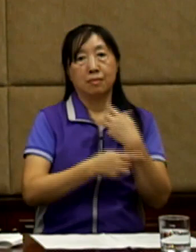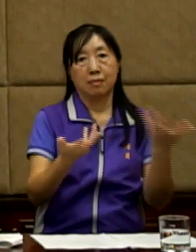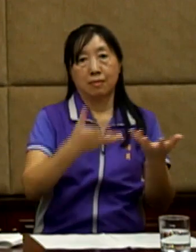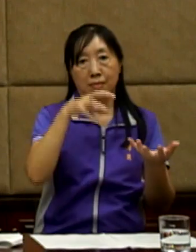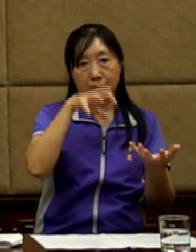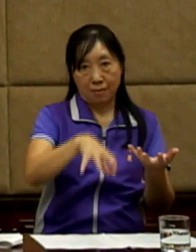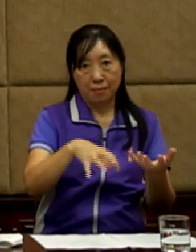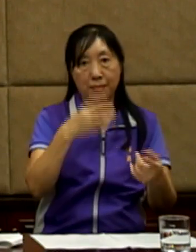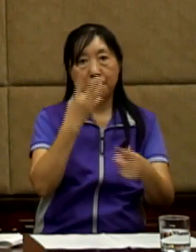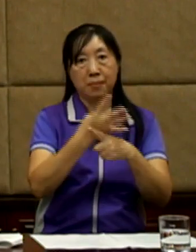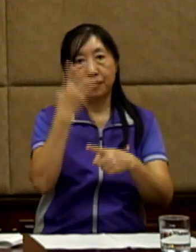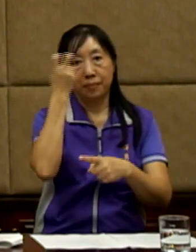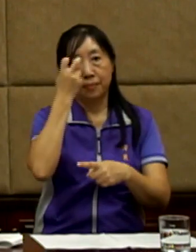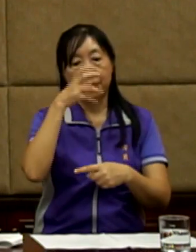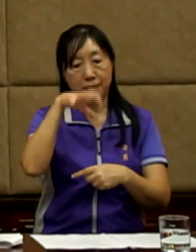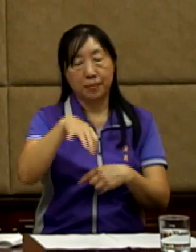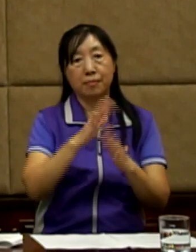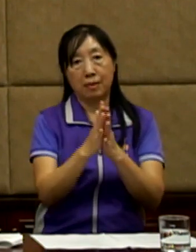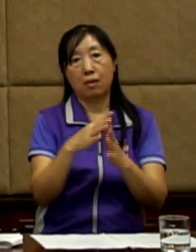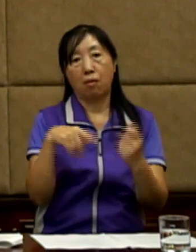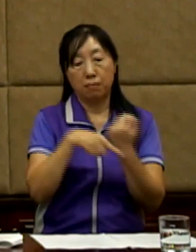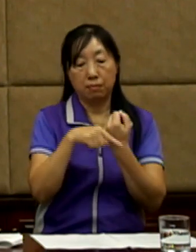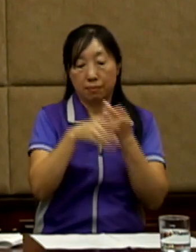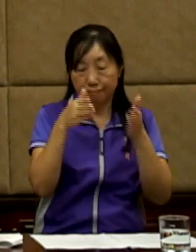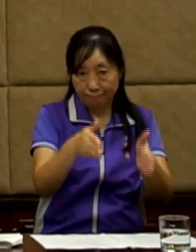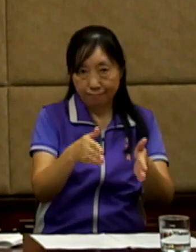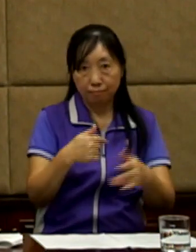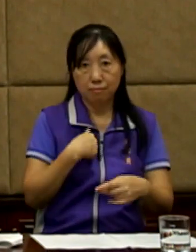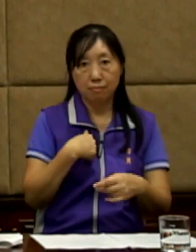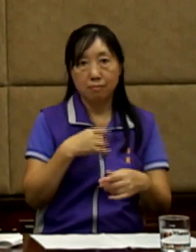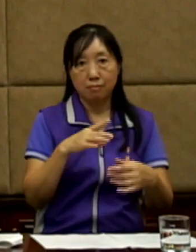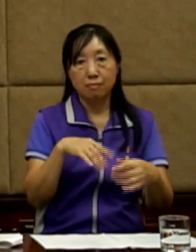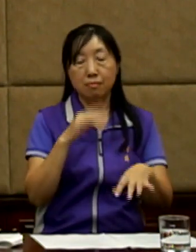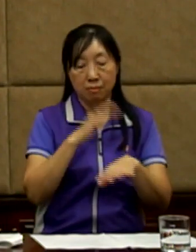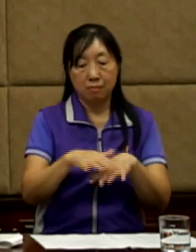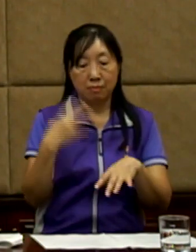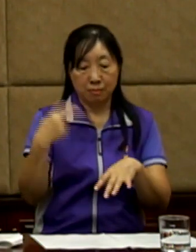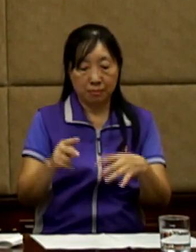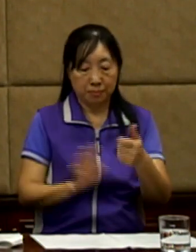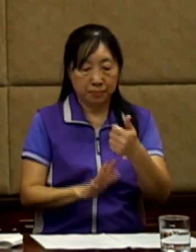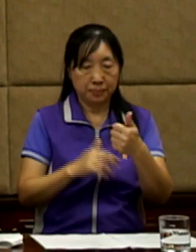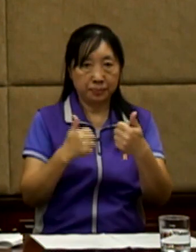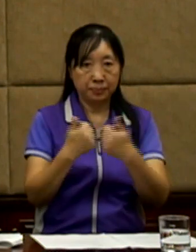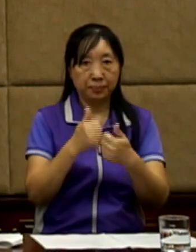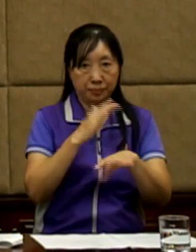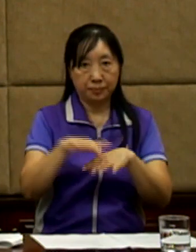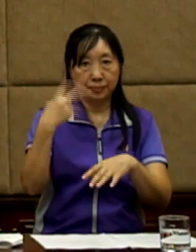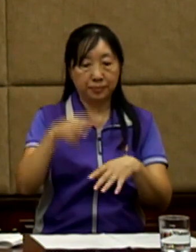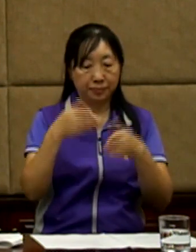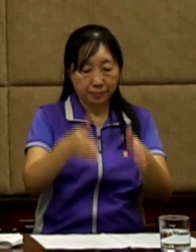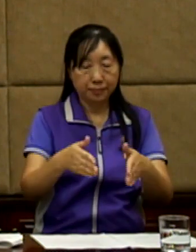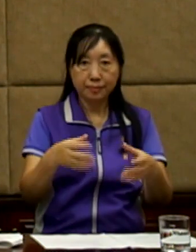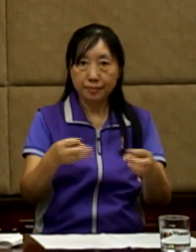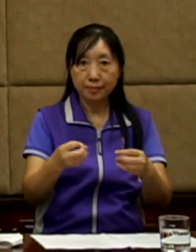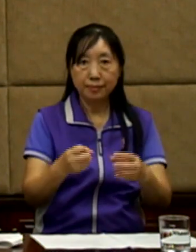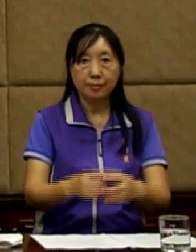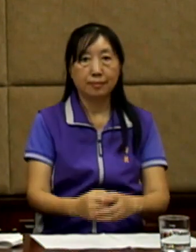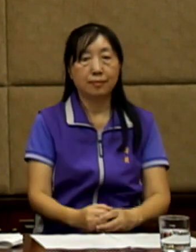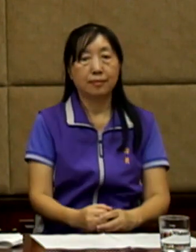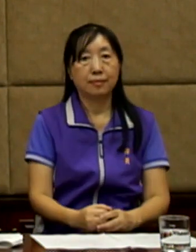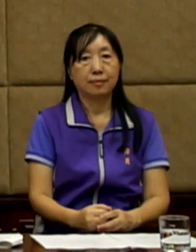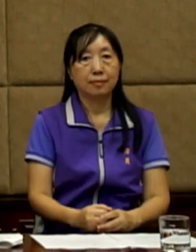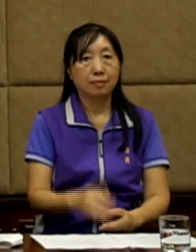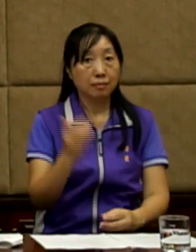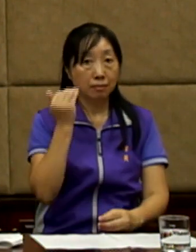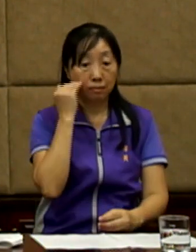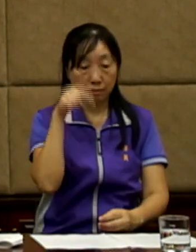在研析。我想我刚才讲的就是说我们研析以后委员会会讨论，大概是这样。那刚才讲的就是说假使是